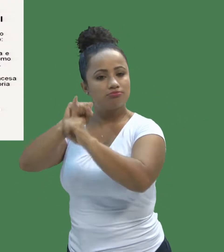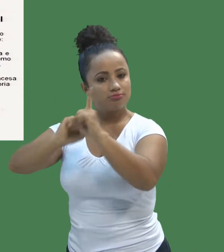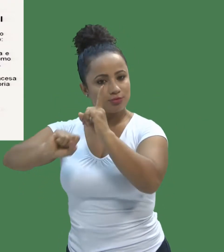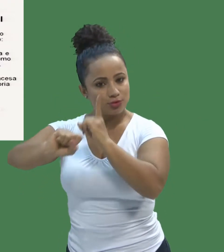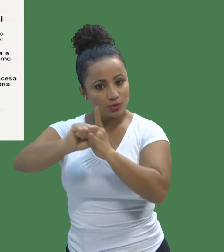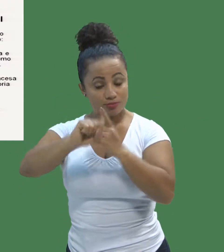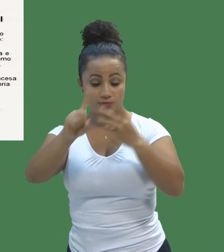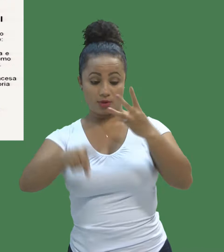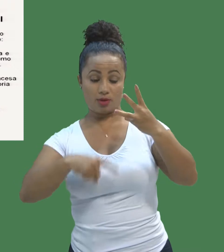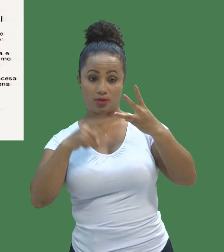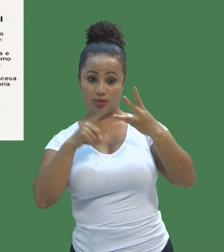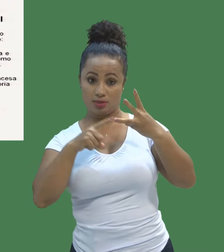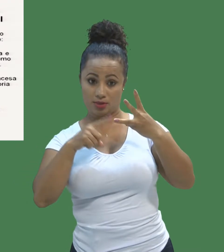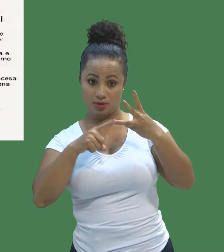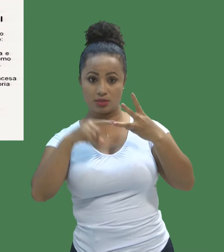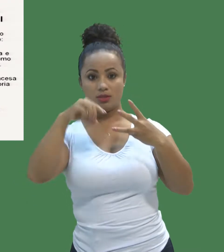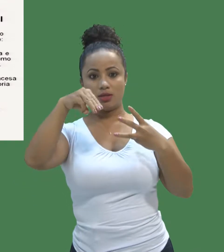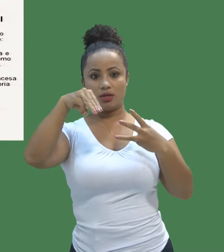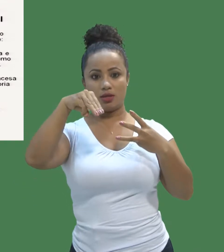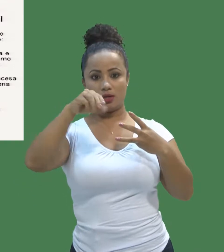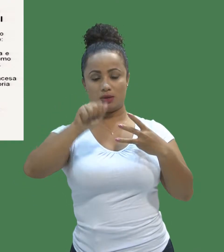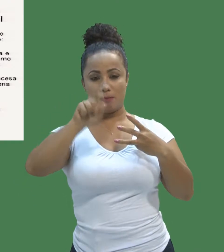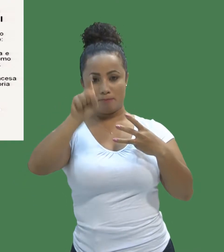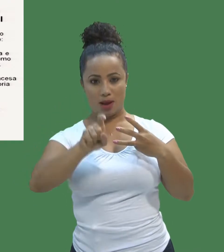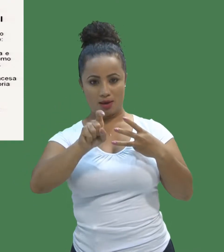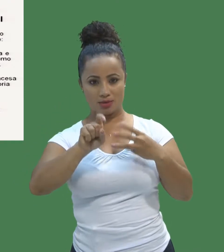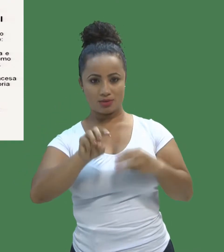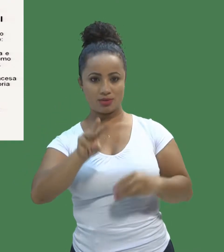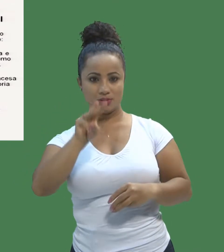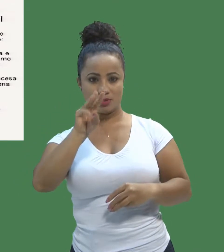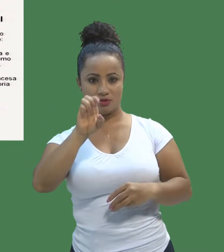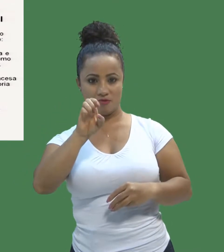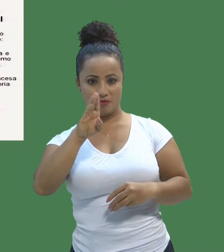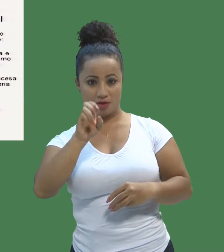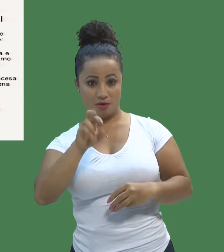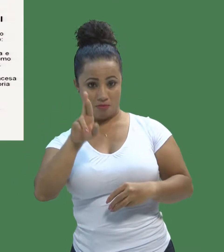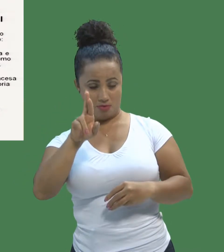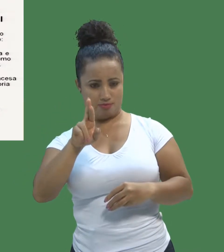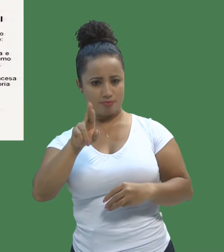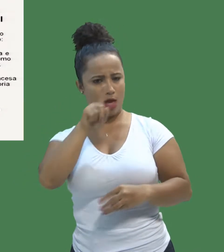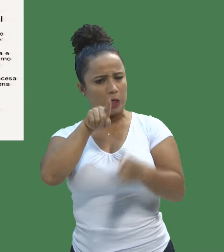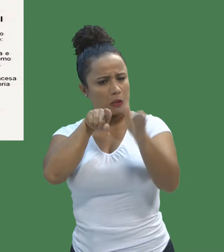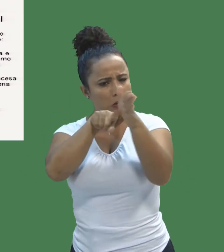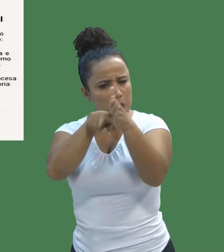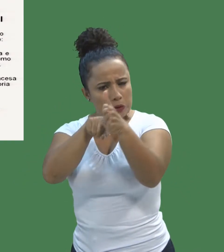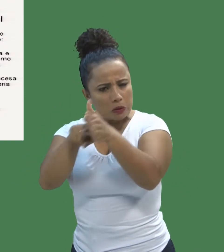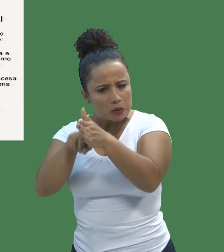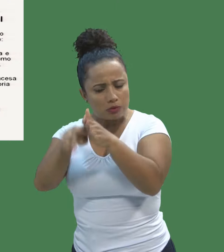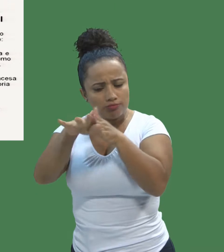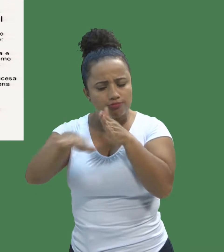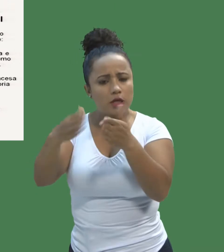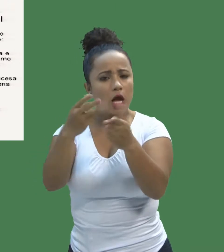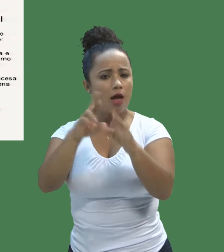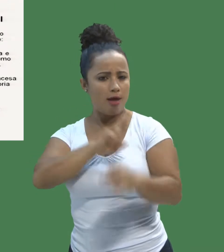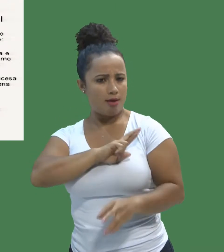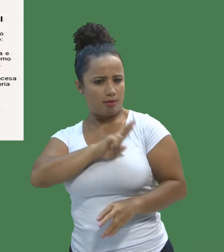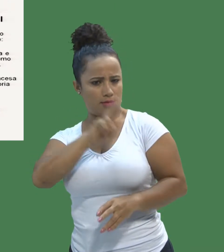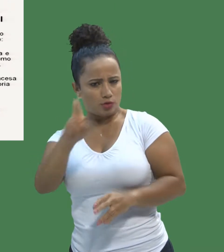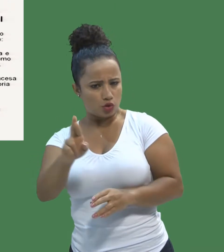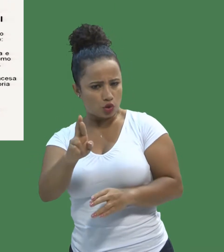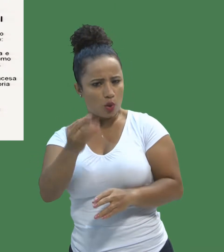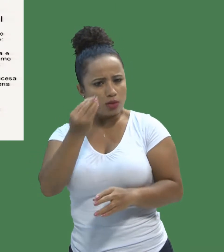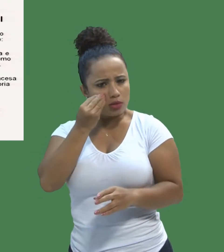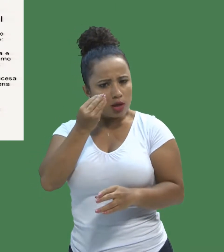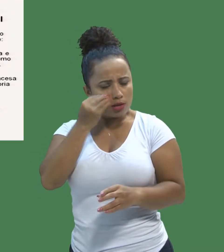Estudo das religiões, estabeleceu relações entre a formação política e a crença religiosa, marcou